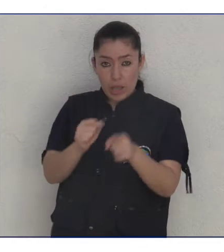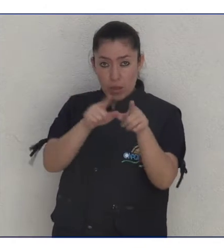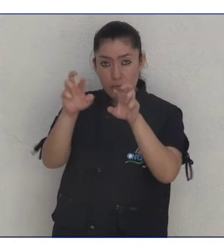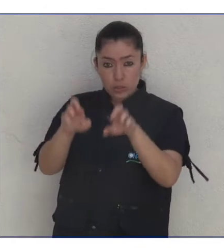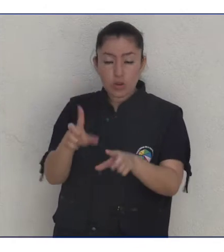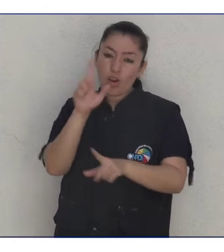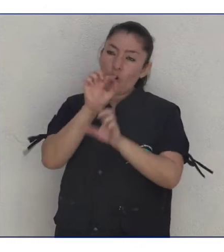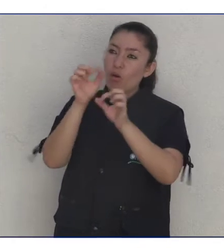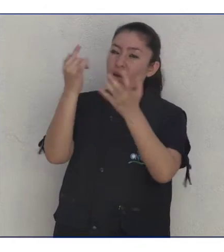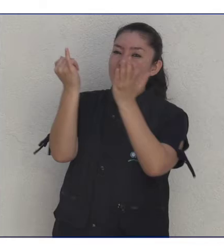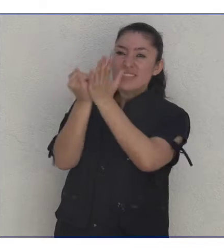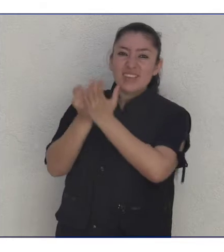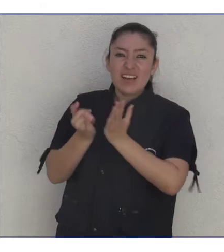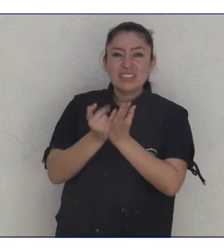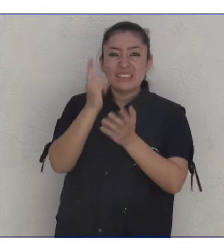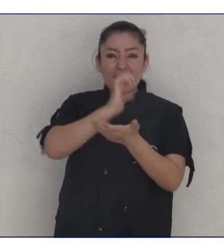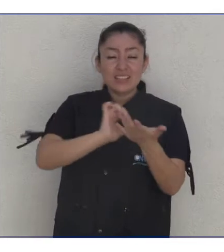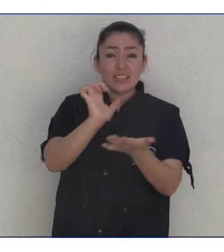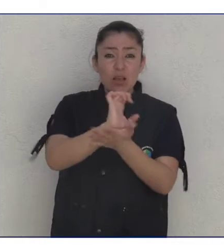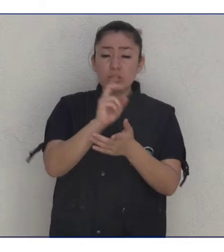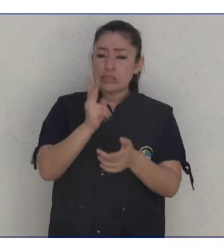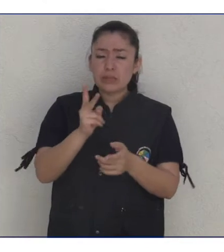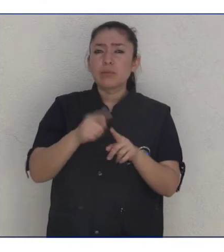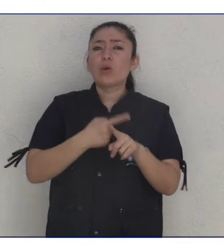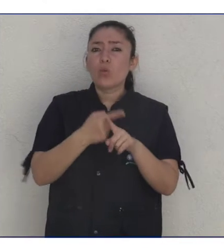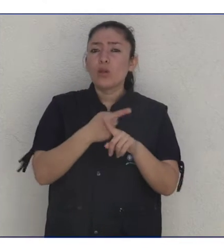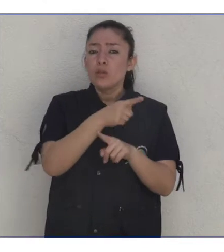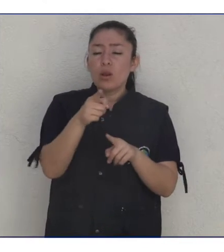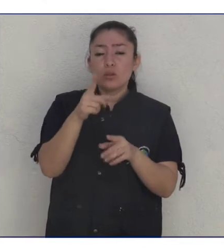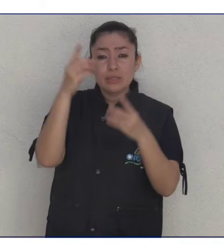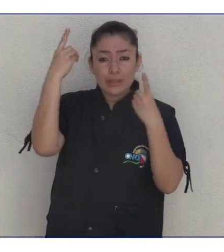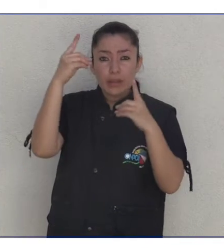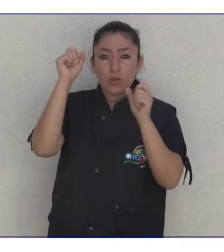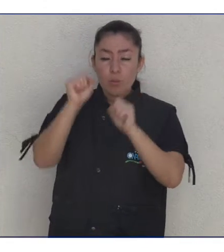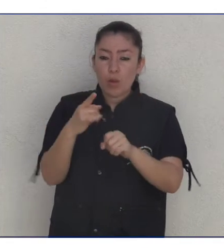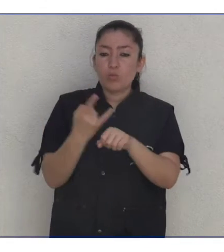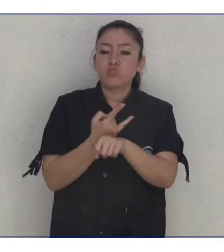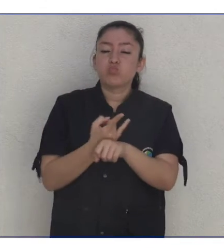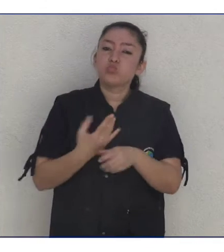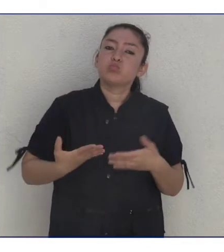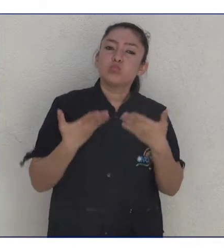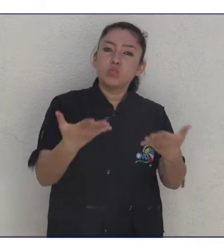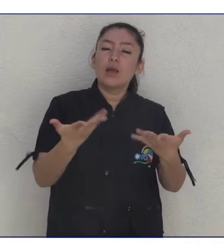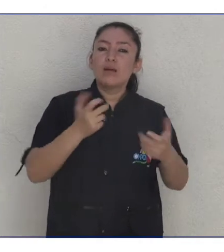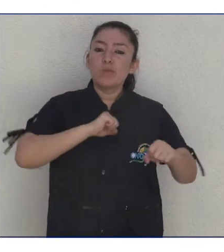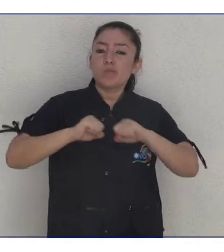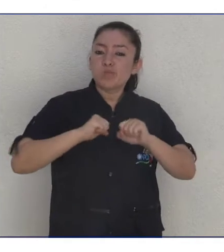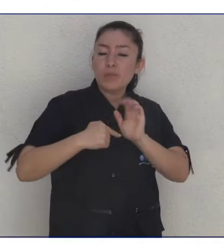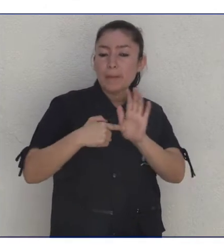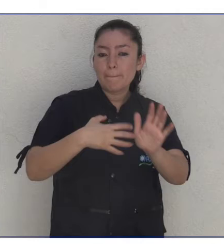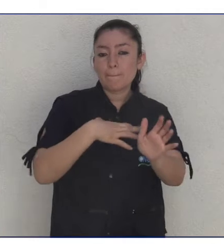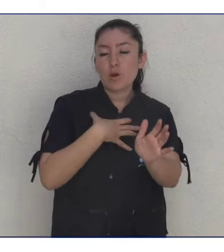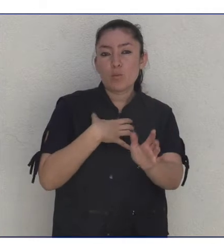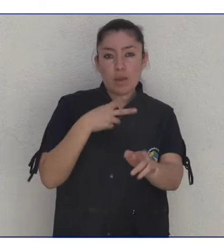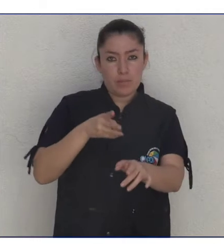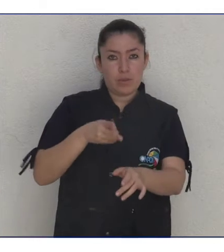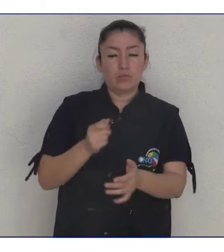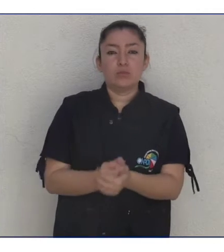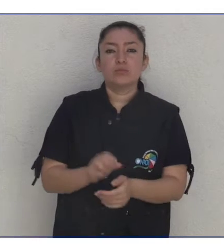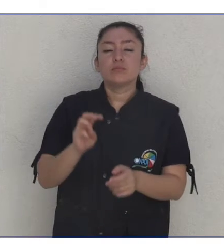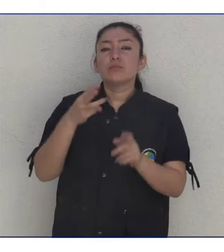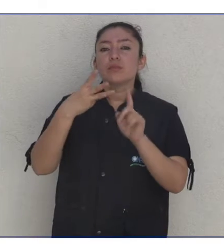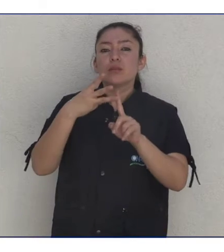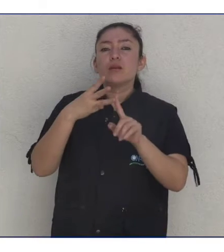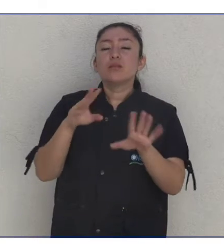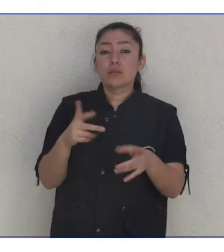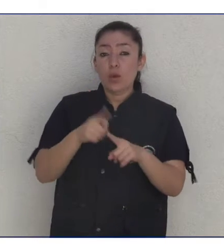o entre dependencias y entidades del Estado, siempre y cuando los datos se utilicen para el ejercicio de facultades propias de los mismos.